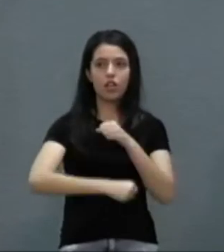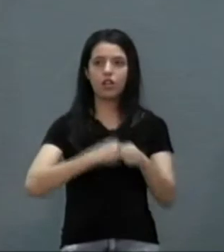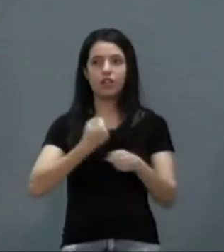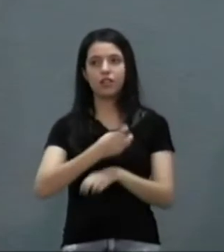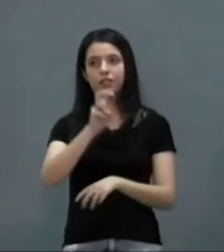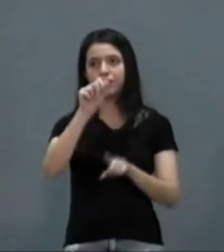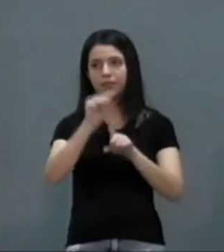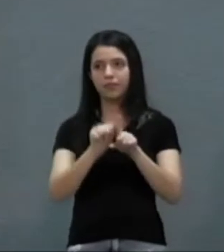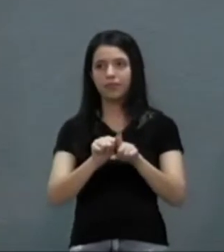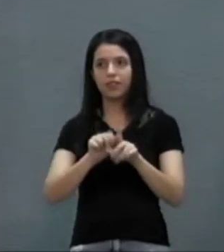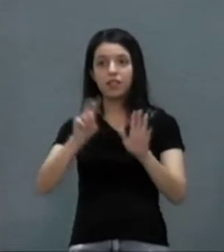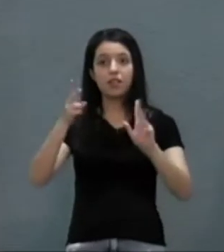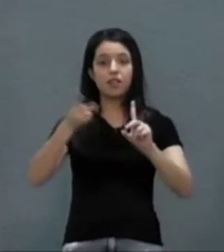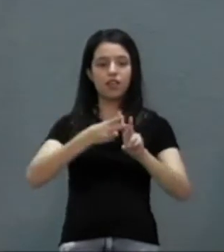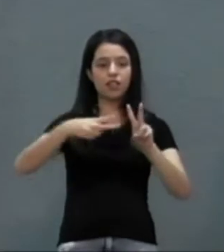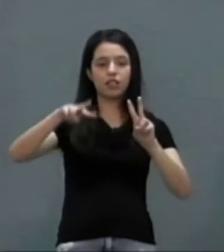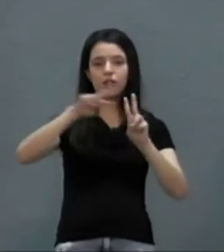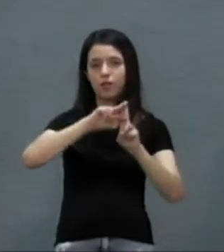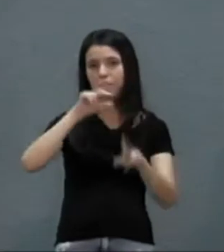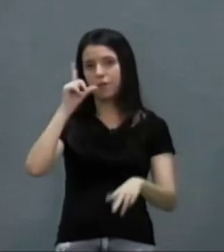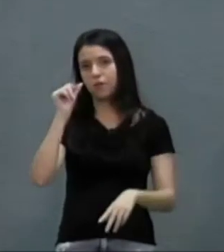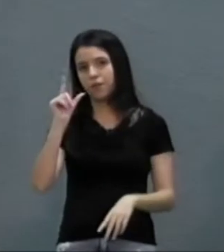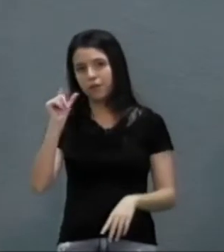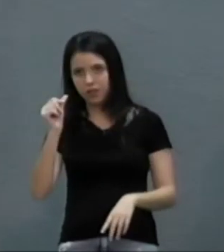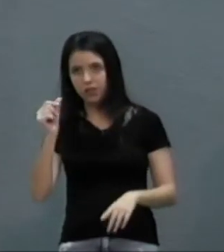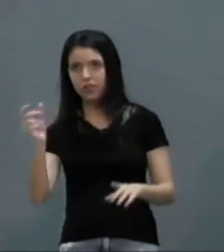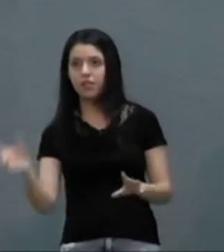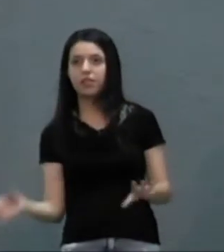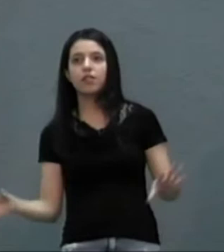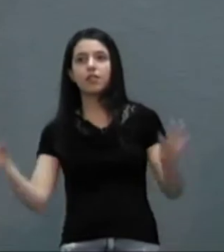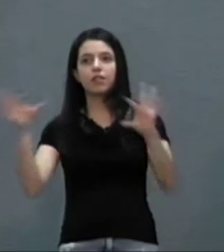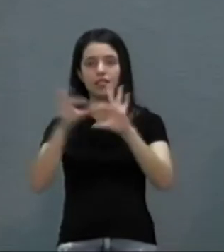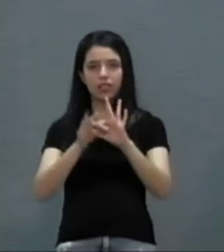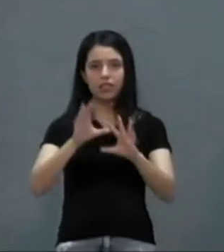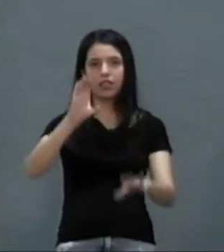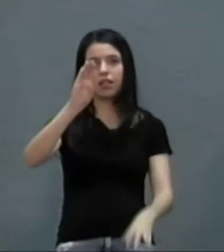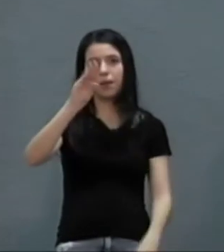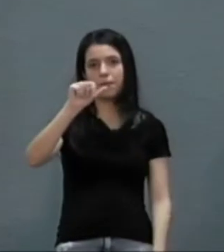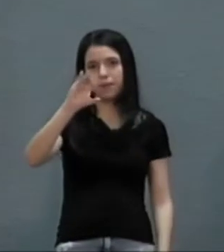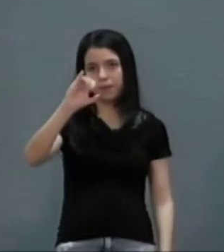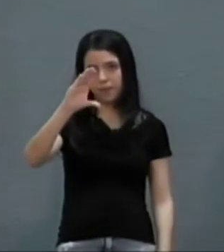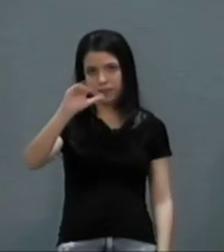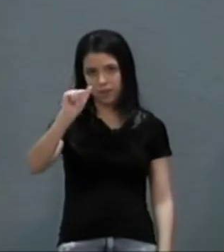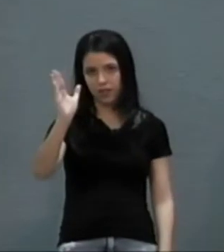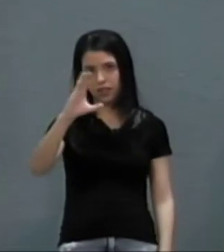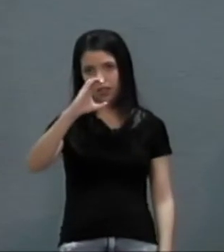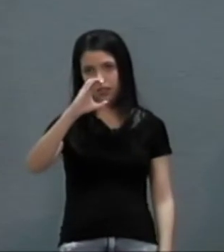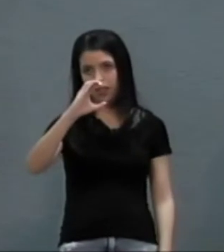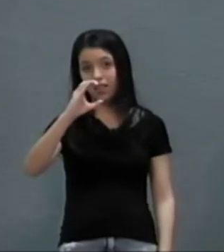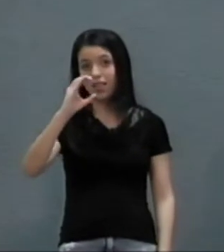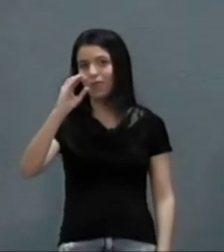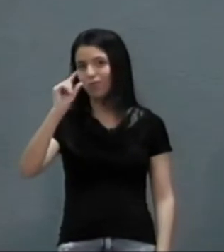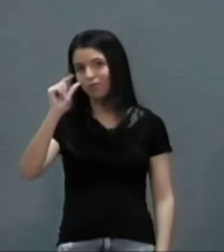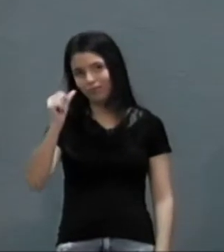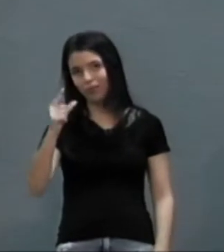2 anos e 5 meses e 6 meses, vai dobrar o valor da ligação da bacia C. Então é muito dinheiro, só que tem que